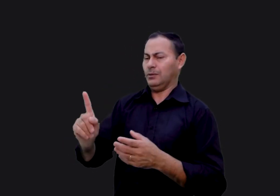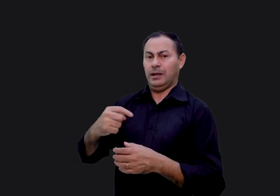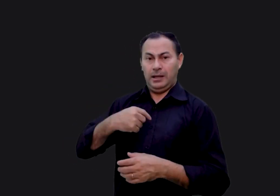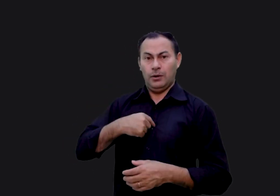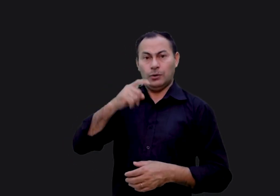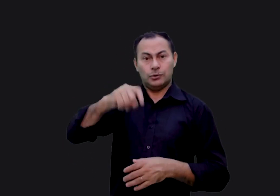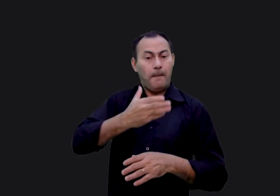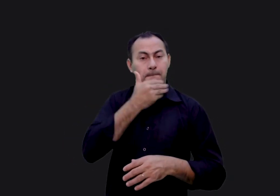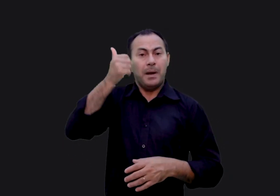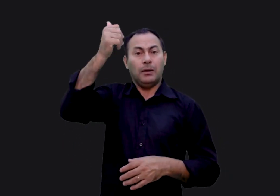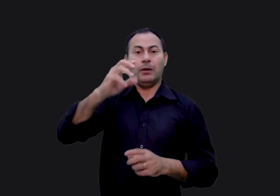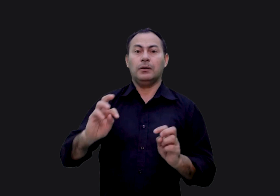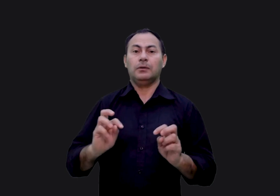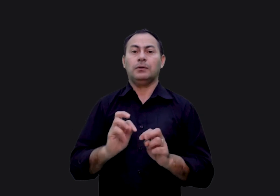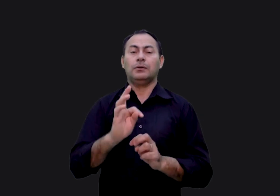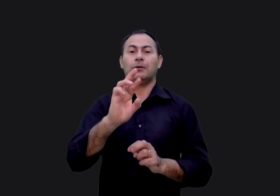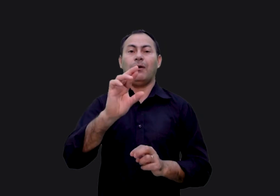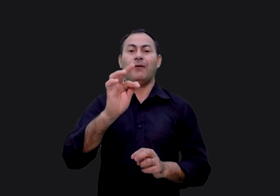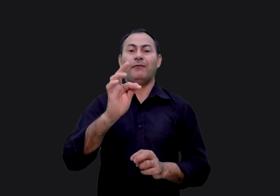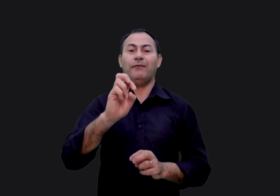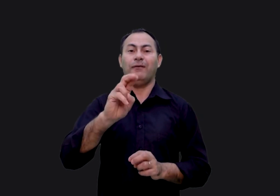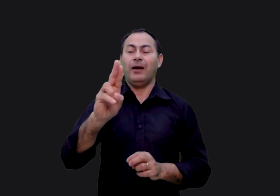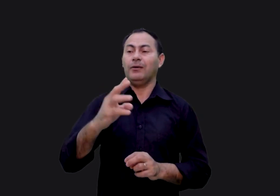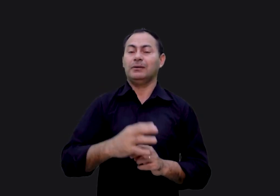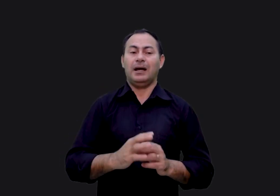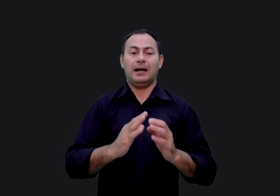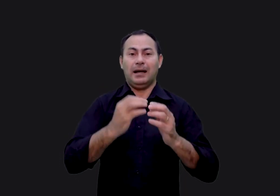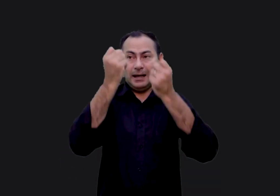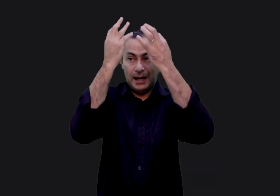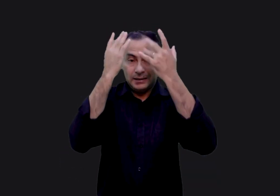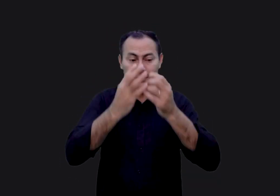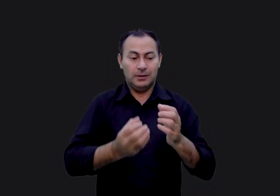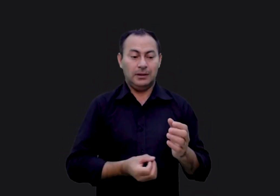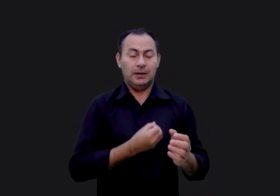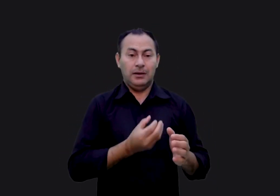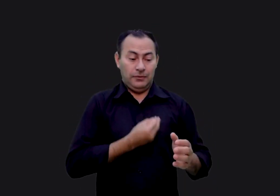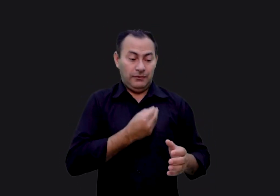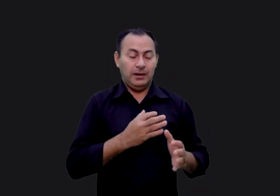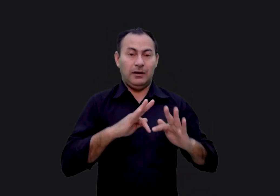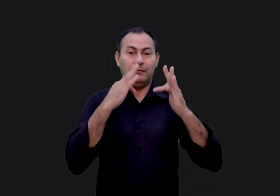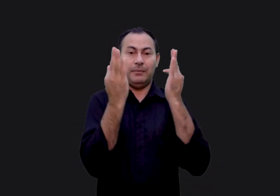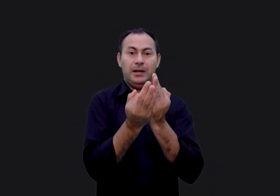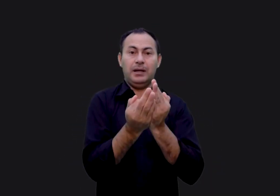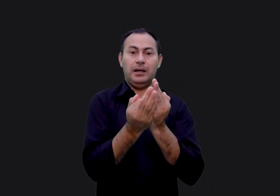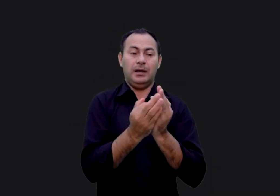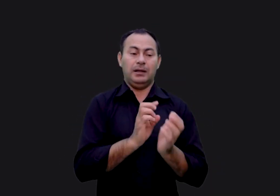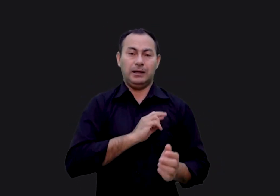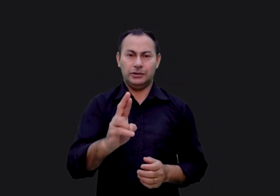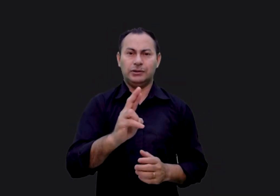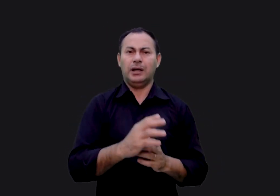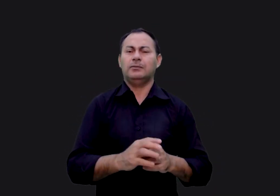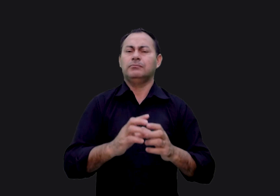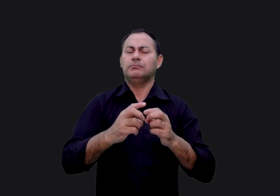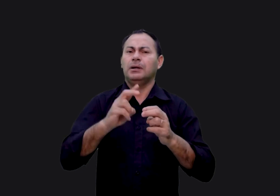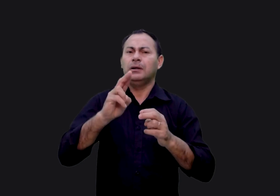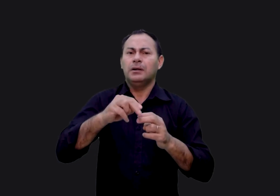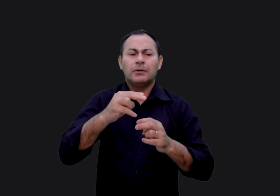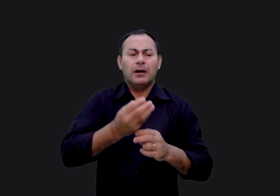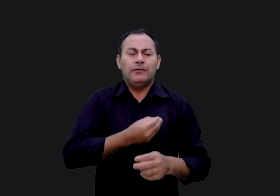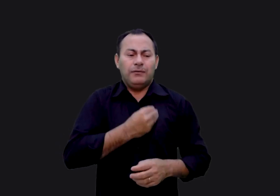enganado. Eu sou o maior troféu da graça. Eu nasci em um lar cristão e ainda jovem aceitei a Jesus. Nunca vivi nos